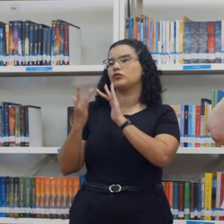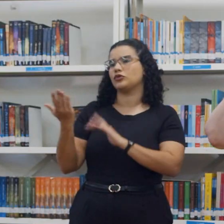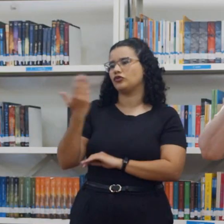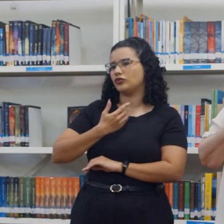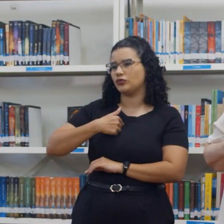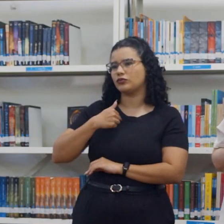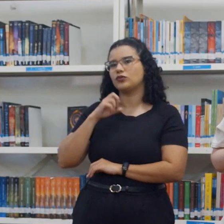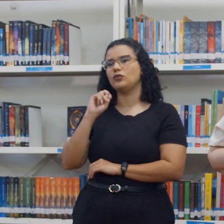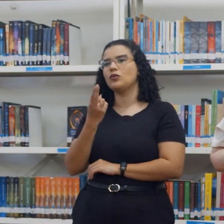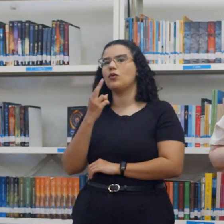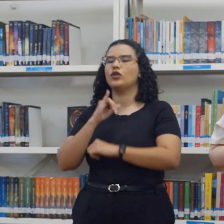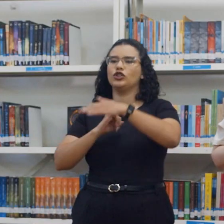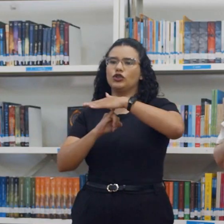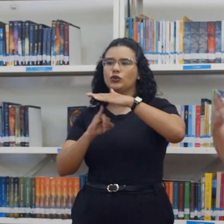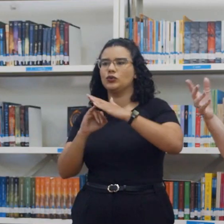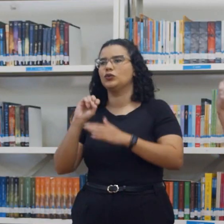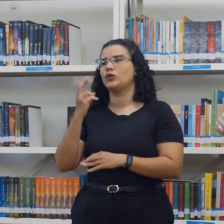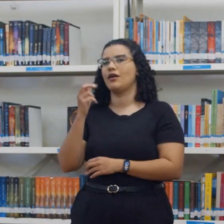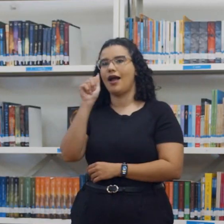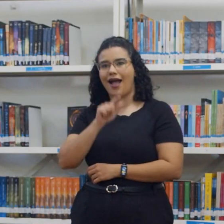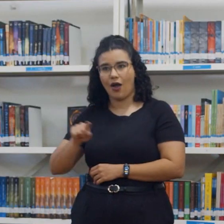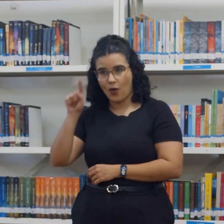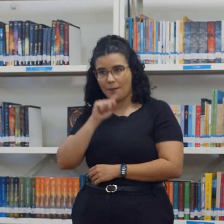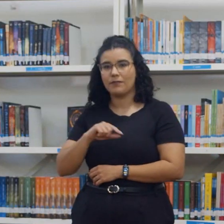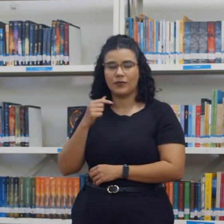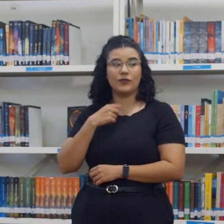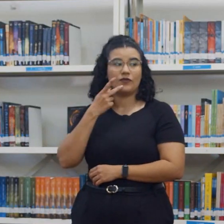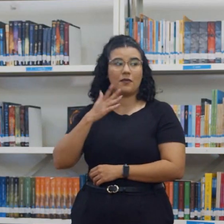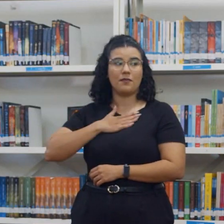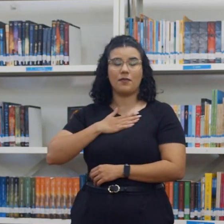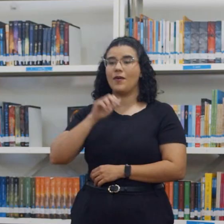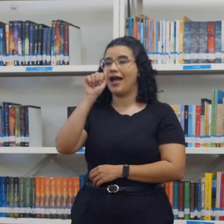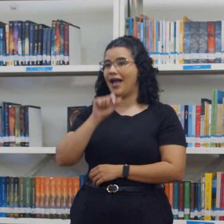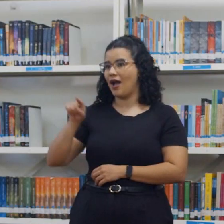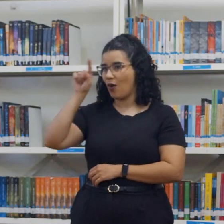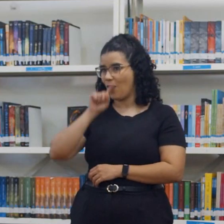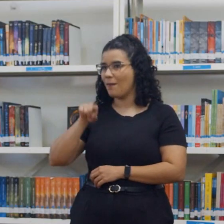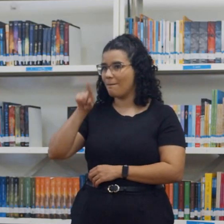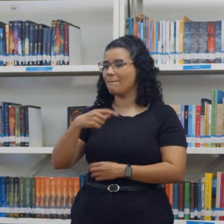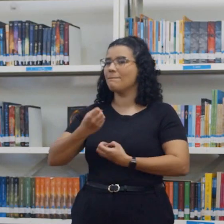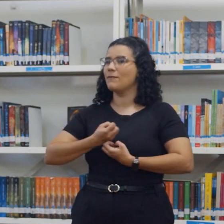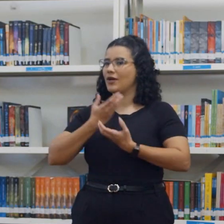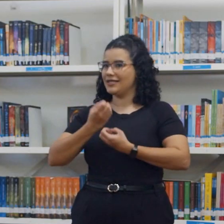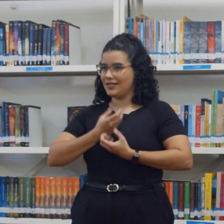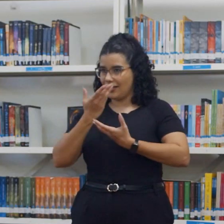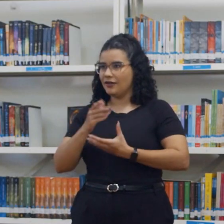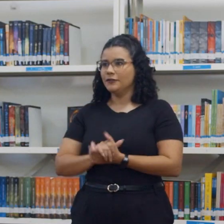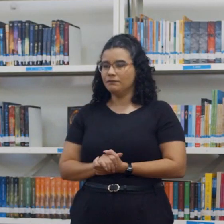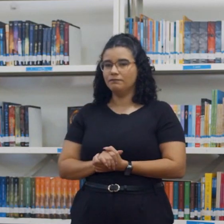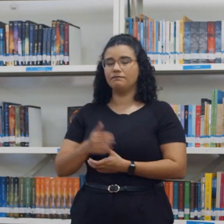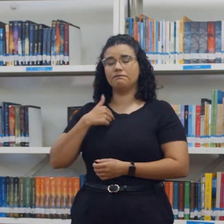meu arroba, né? Vou falar também do meu arroba de poesia. Eu